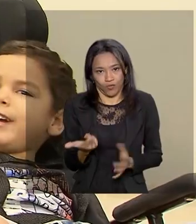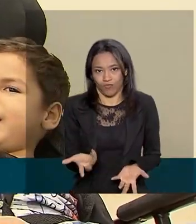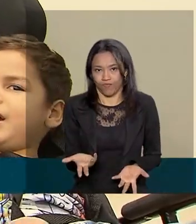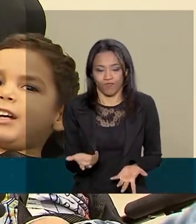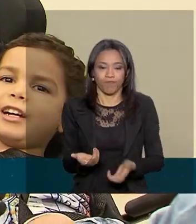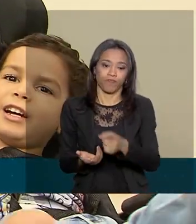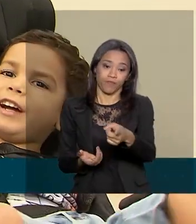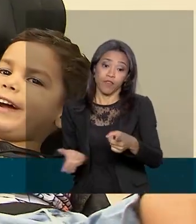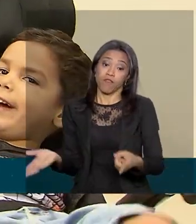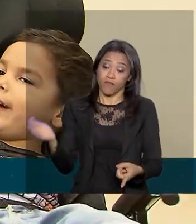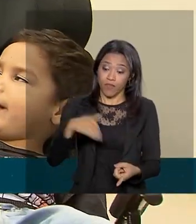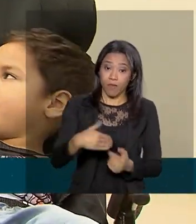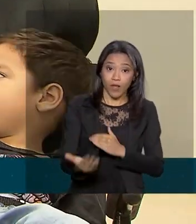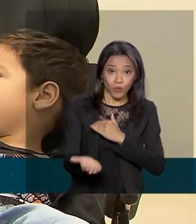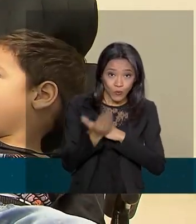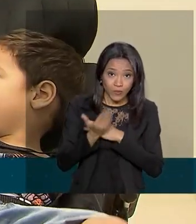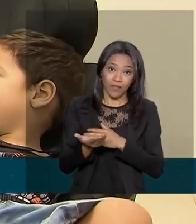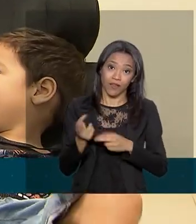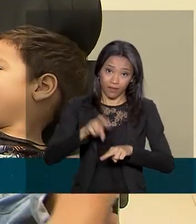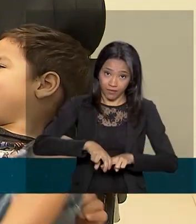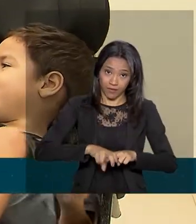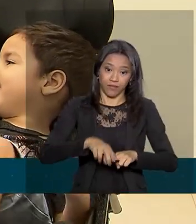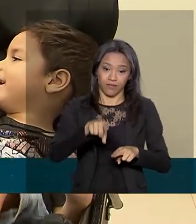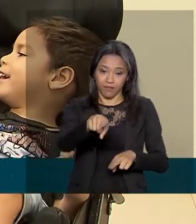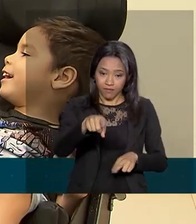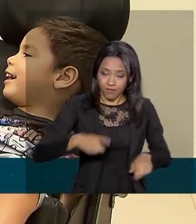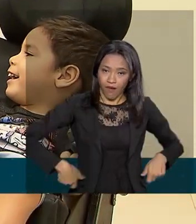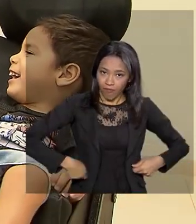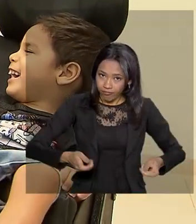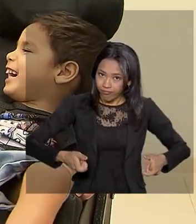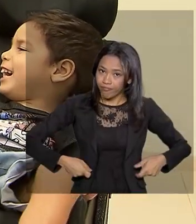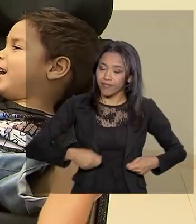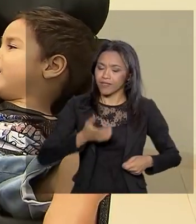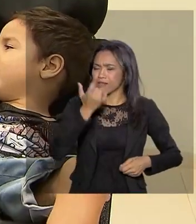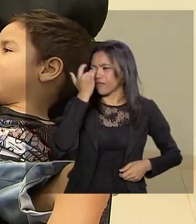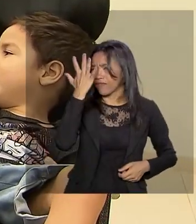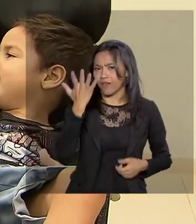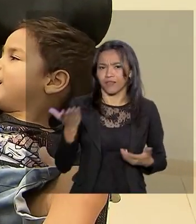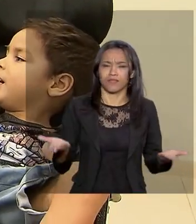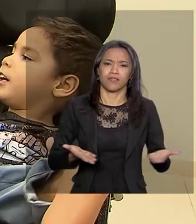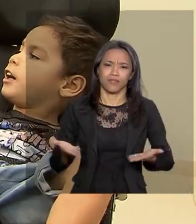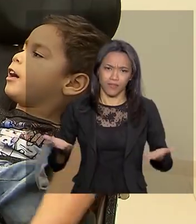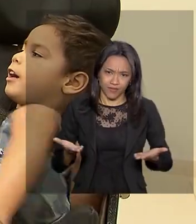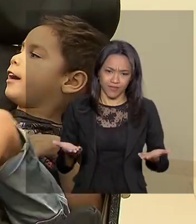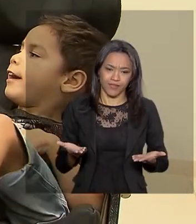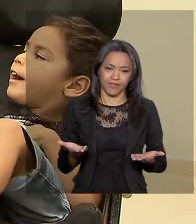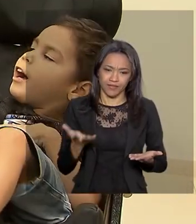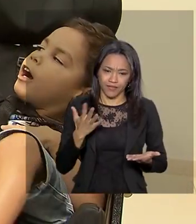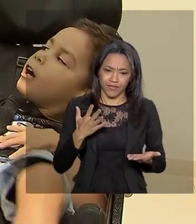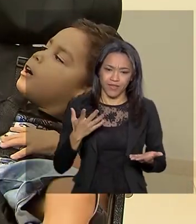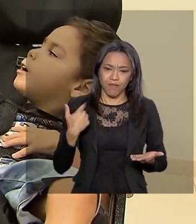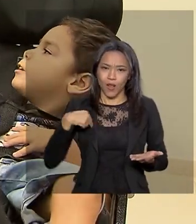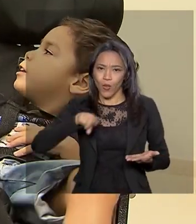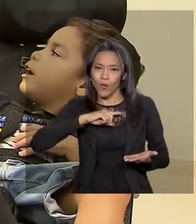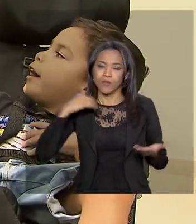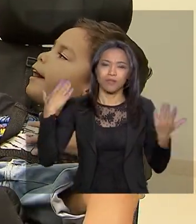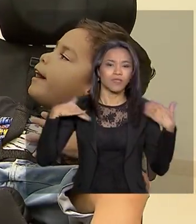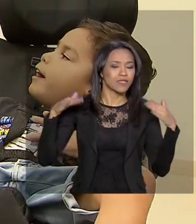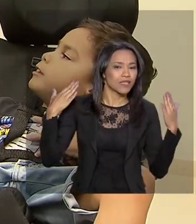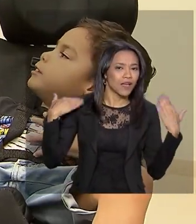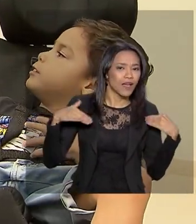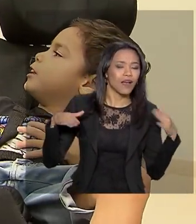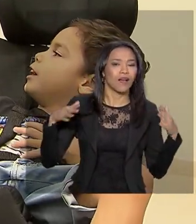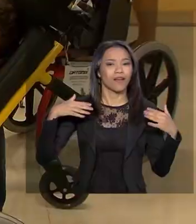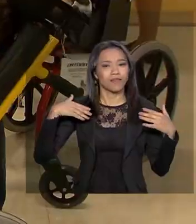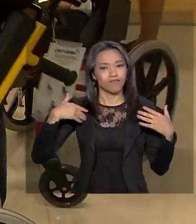ajudar mesmo, né? E agora vai ser tudo mais fácil, né, Cauã? Para a gente passear, para